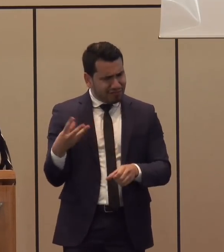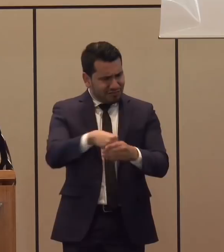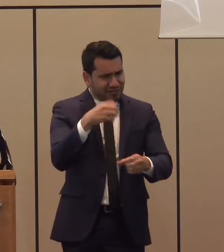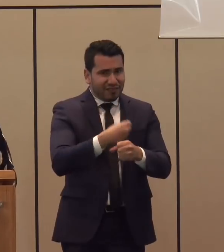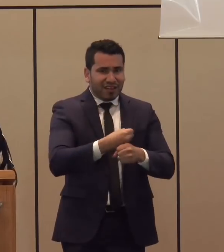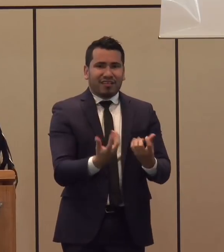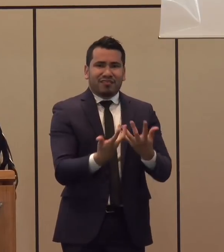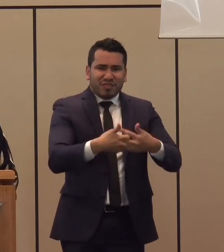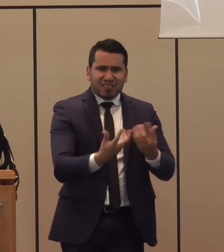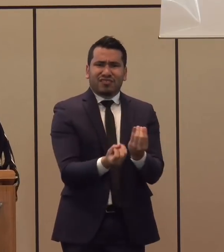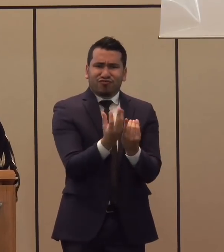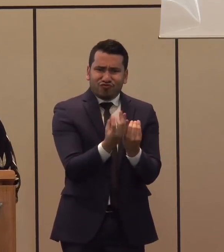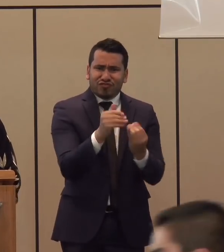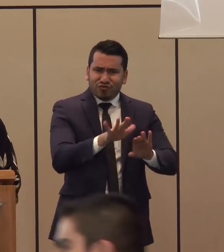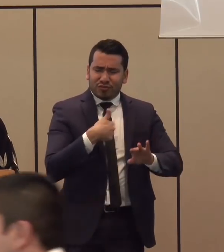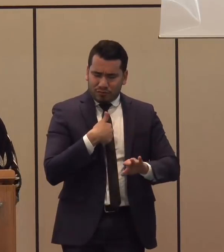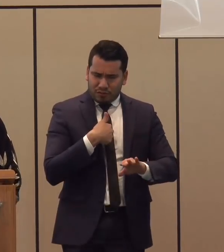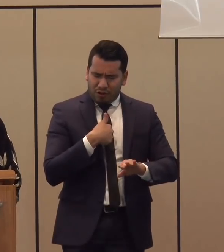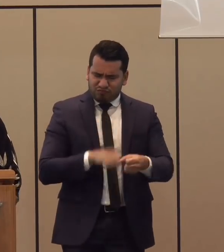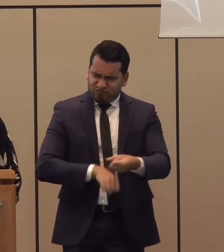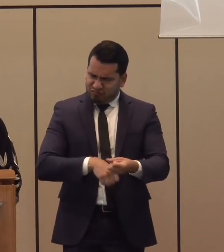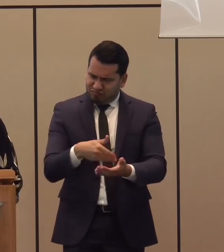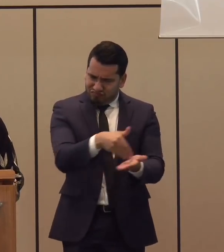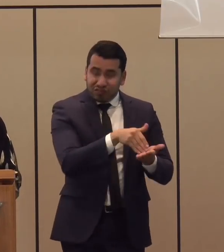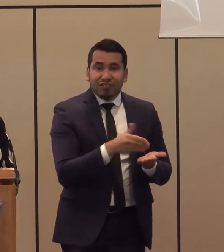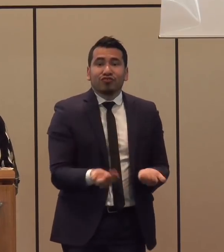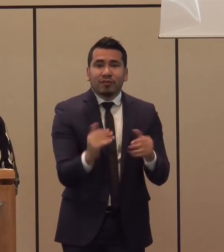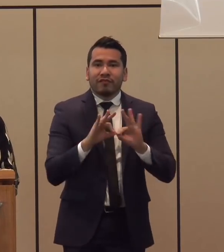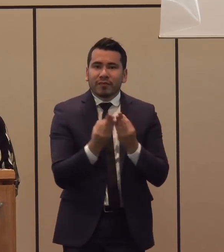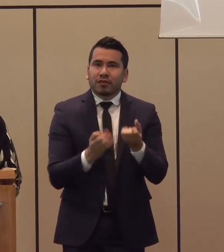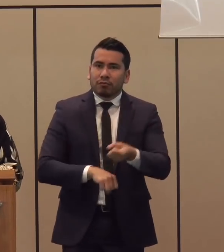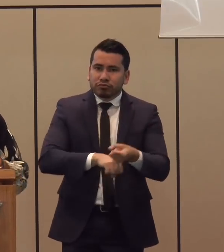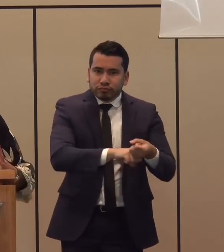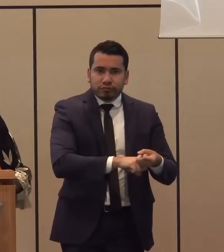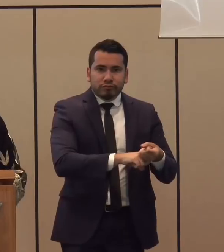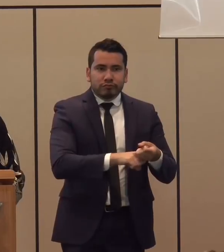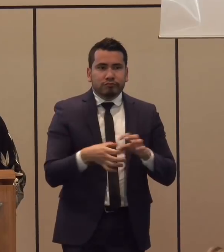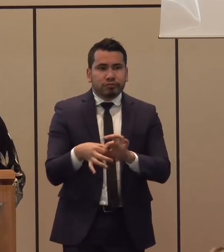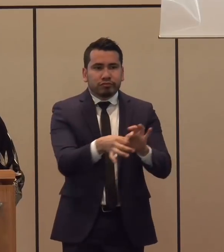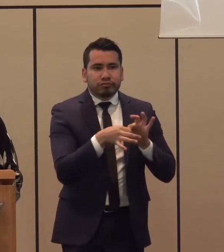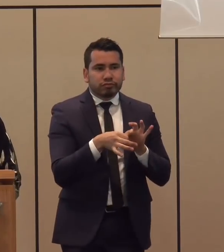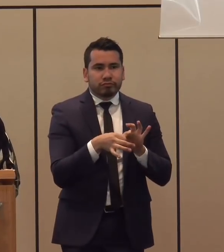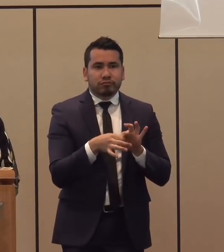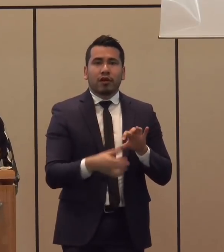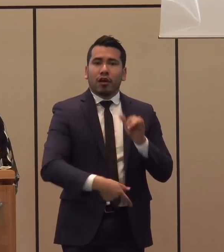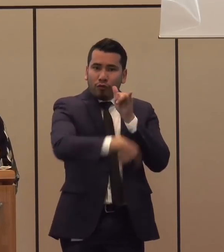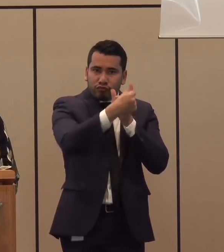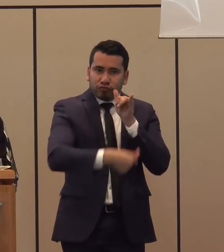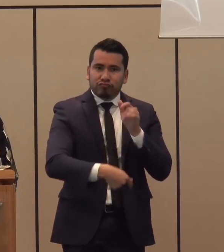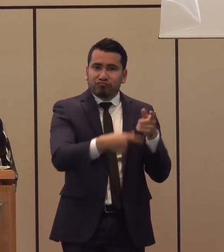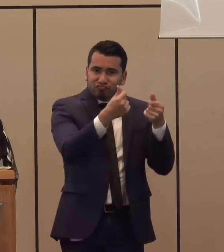y si apoyamos nos gusta estamos apoyando a nuestras familias a nuestro a nuestro círculo más cercano ya nuestra economía